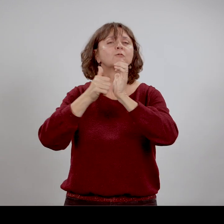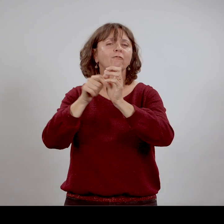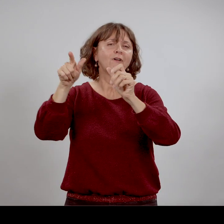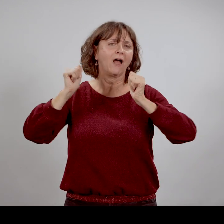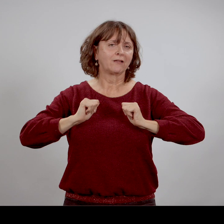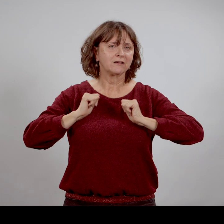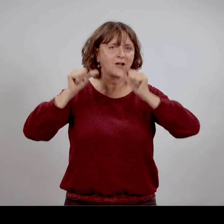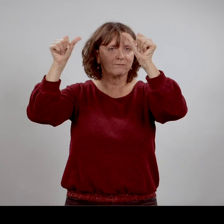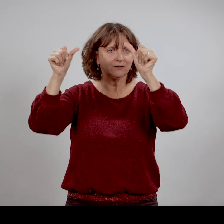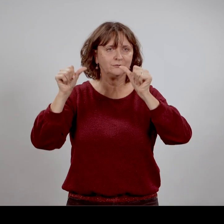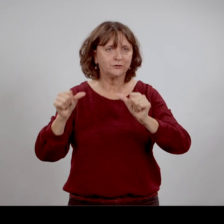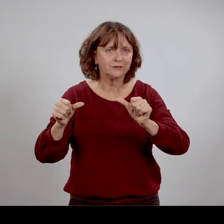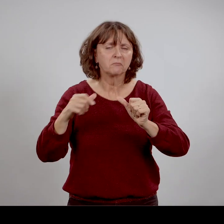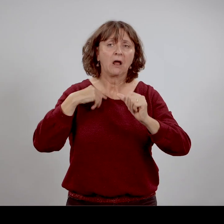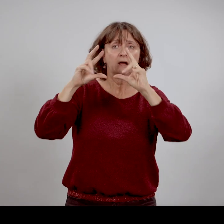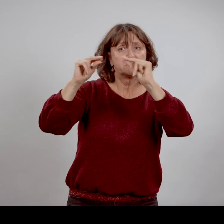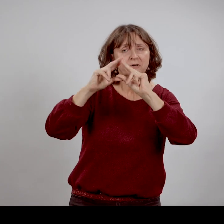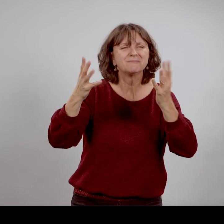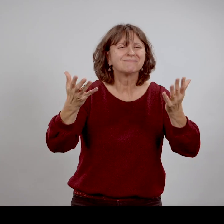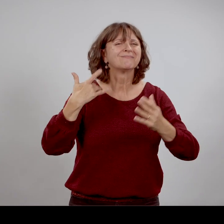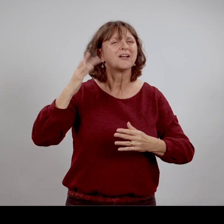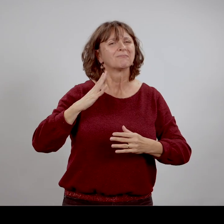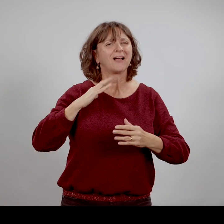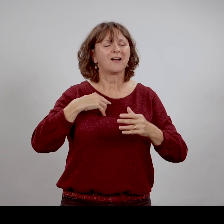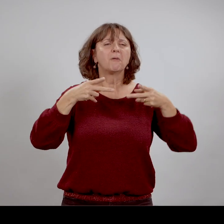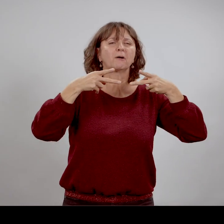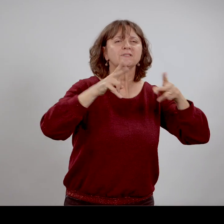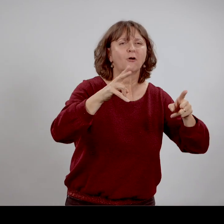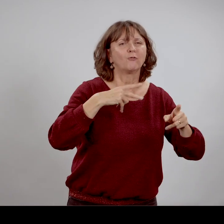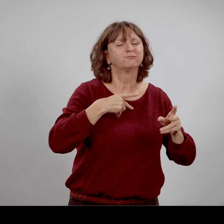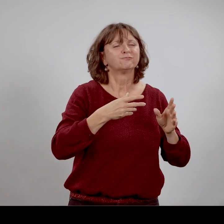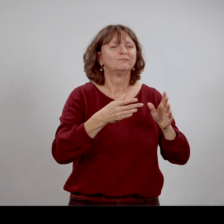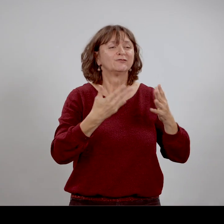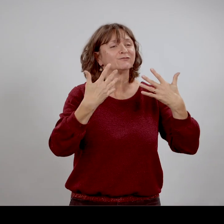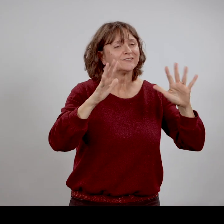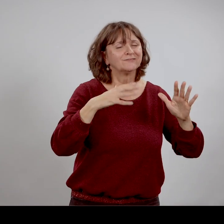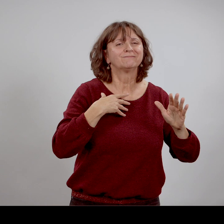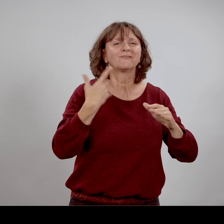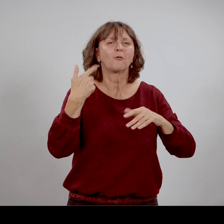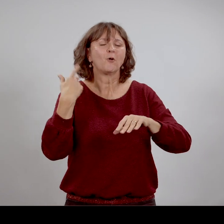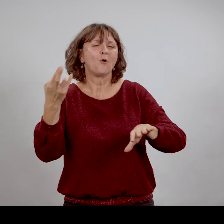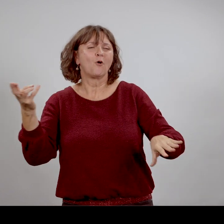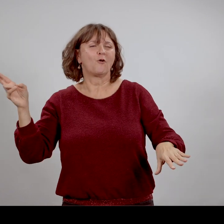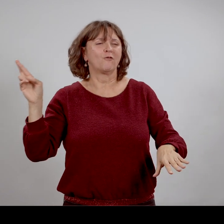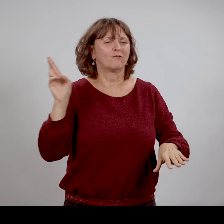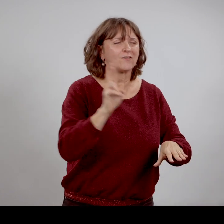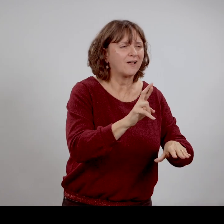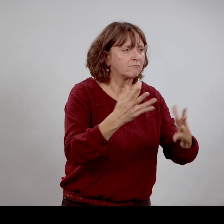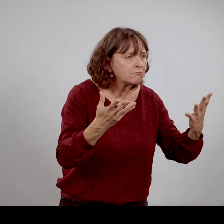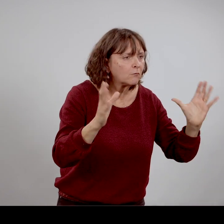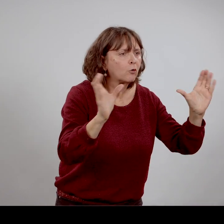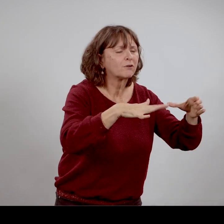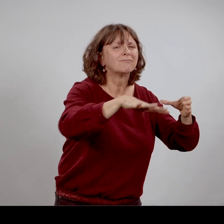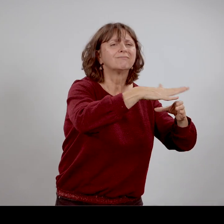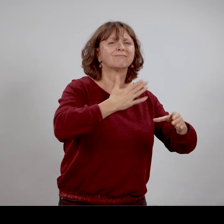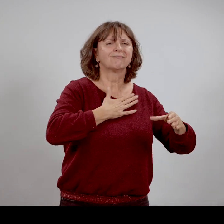les affiches. Il expliquait que sa permission finie, il avait essayé en vain